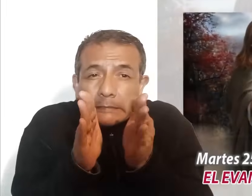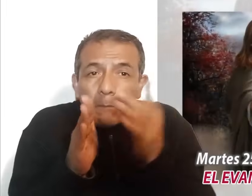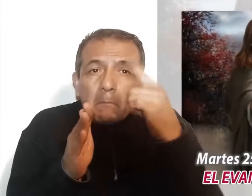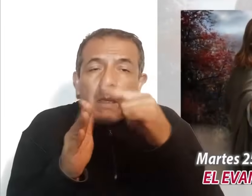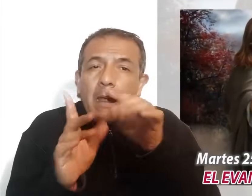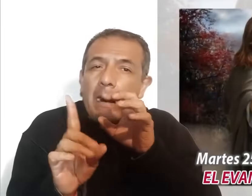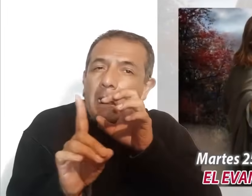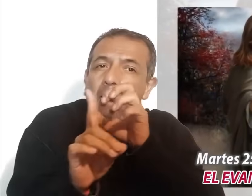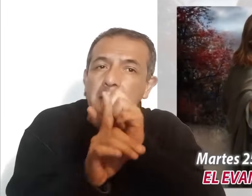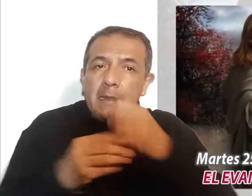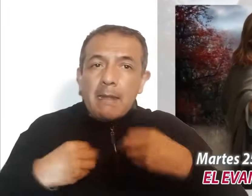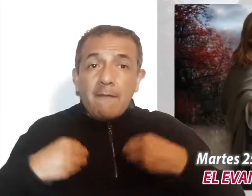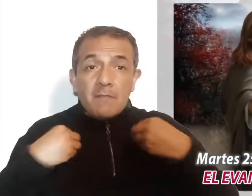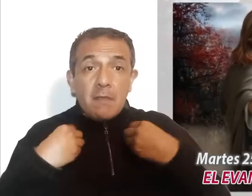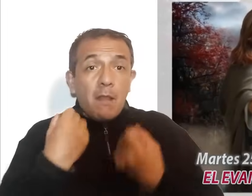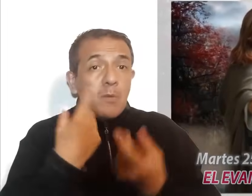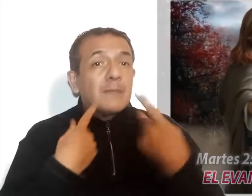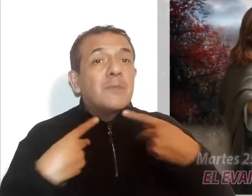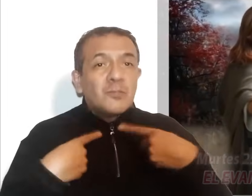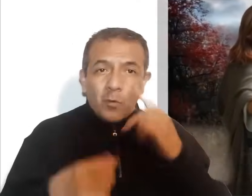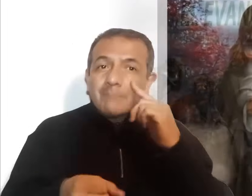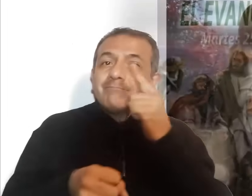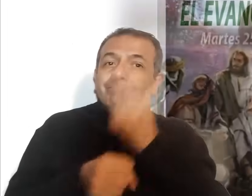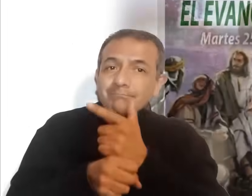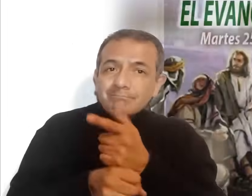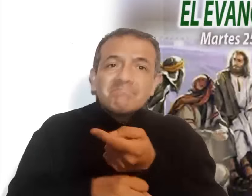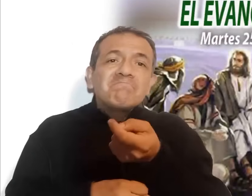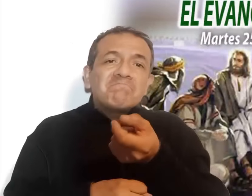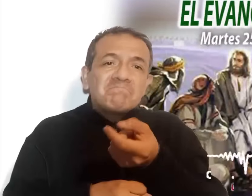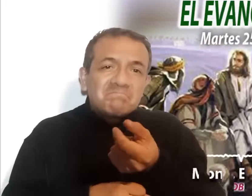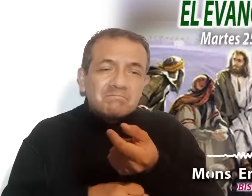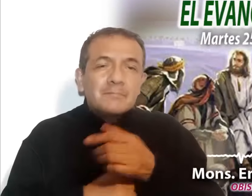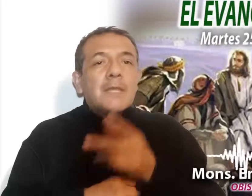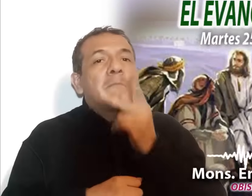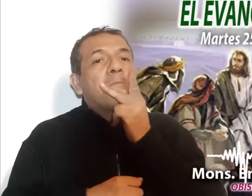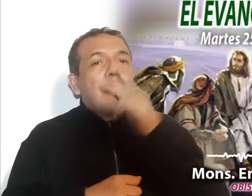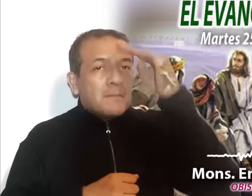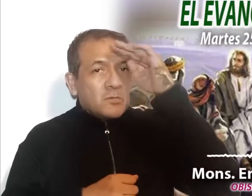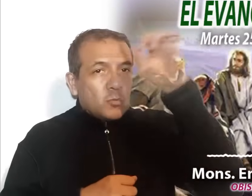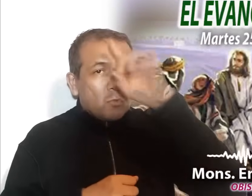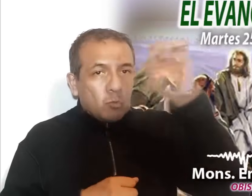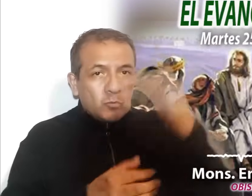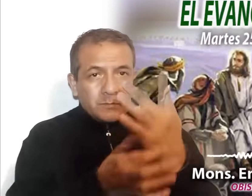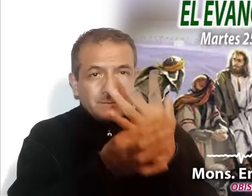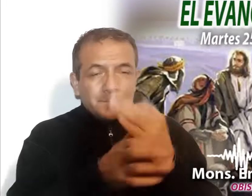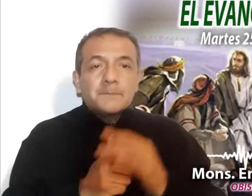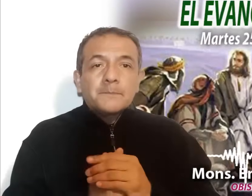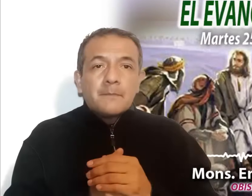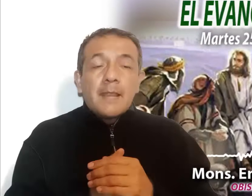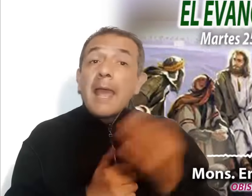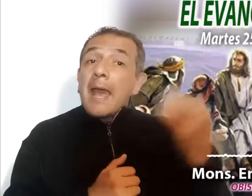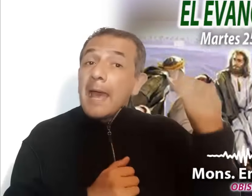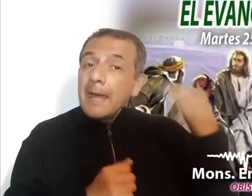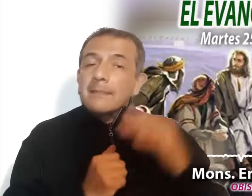qué pocos son los que lo encuentran. Palabra del Señor. En días pasados teníamos